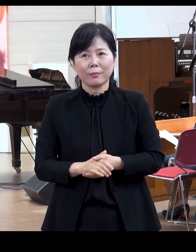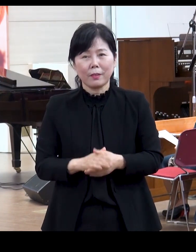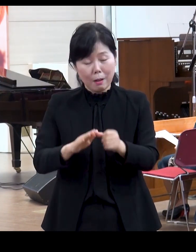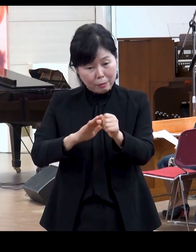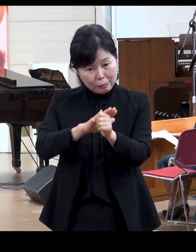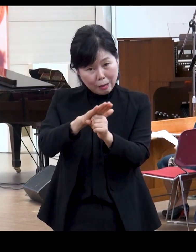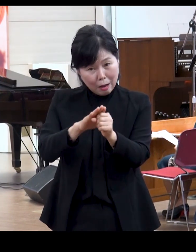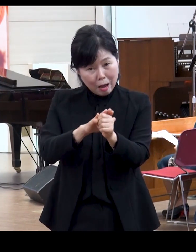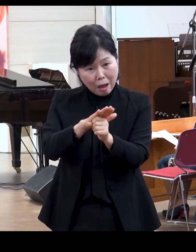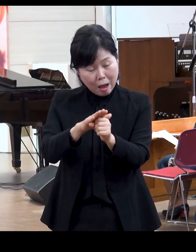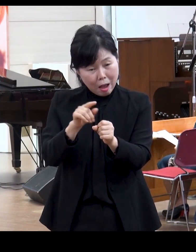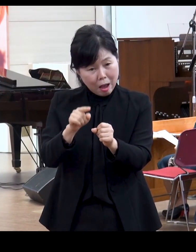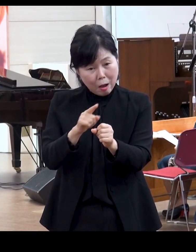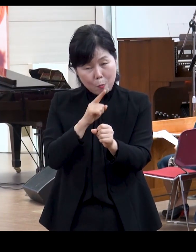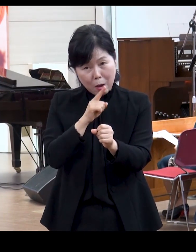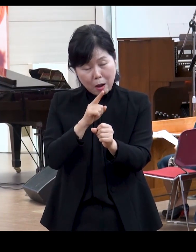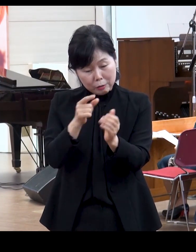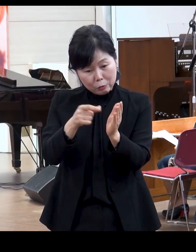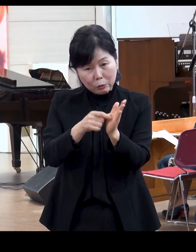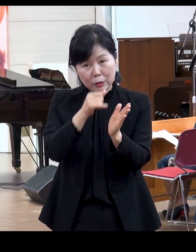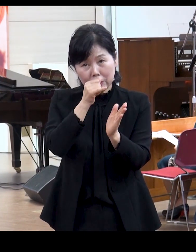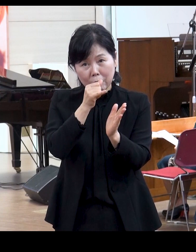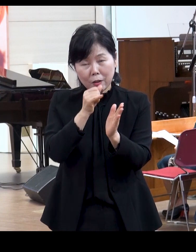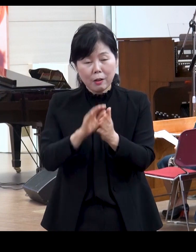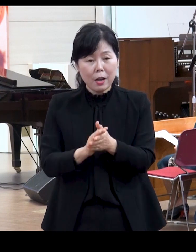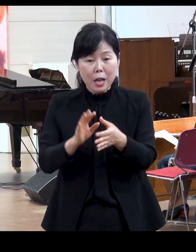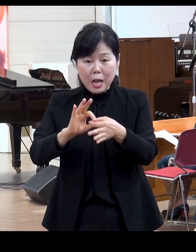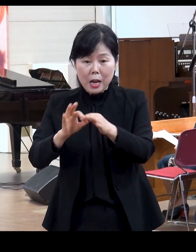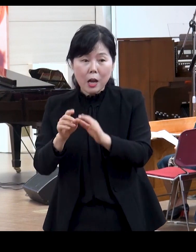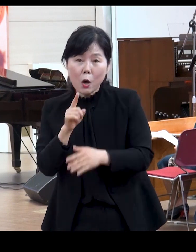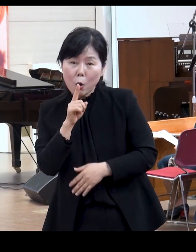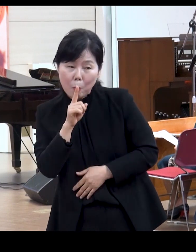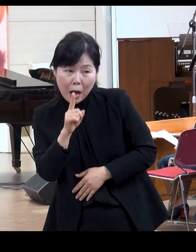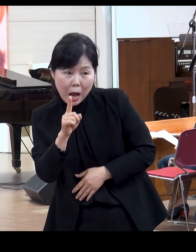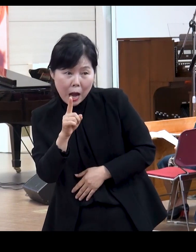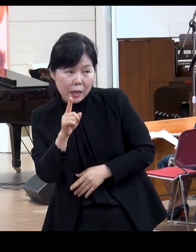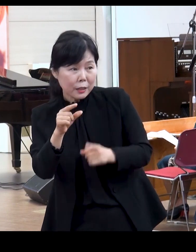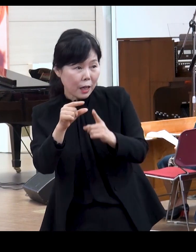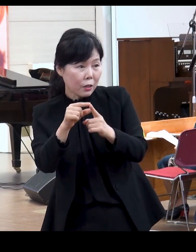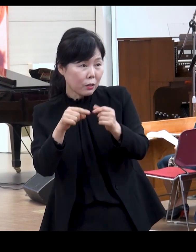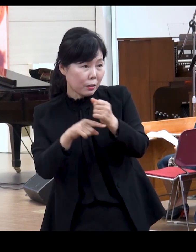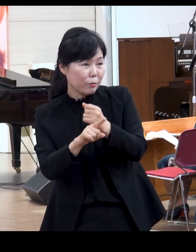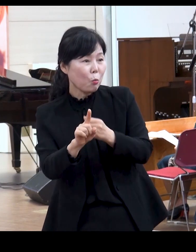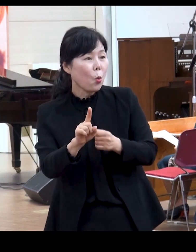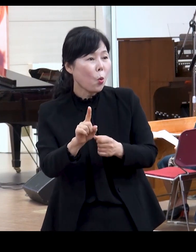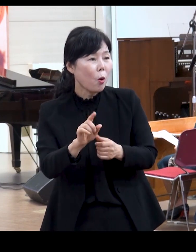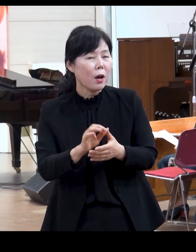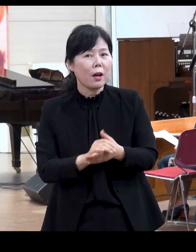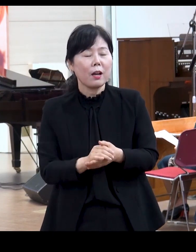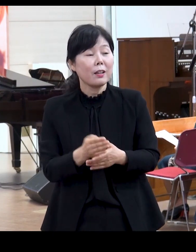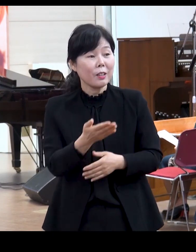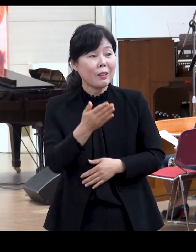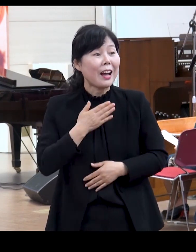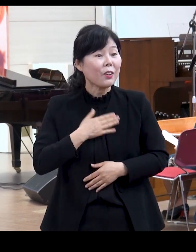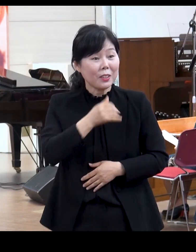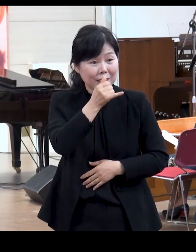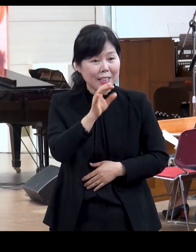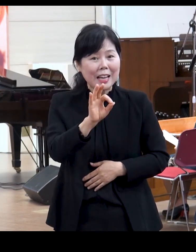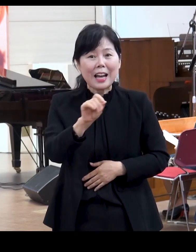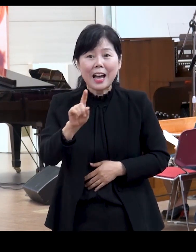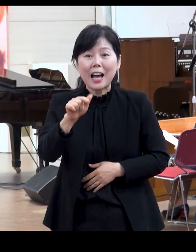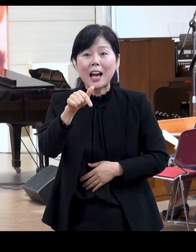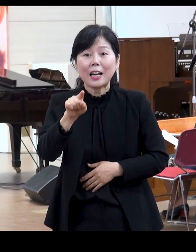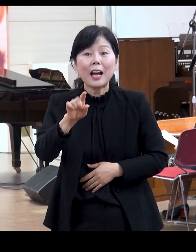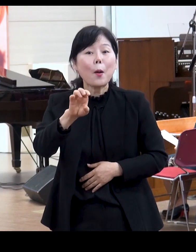이때 사랑을 언급하면서 헬라어 단어를 어떤 단어를 쓰고 있느냐? 바로 여러분이 잘 아는